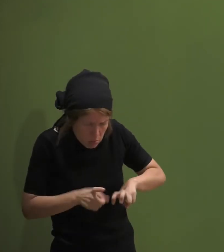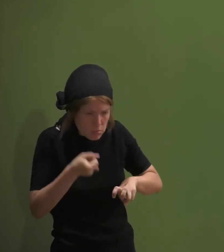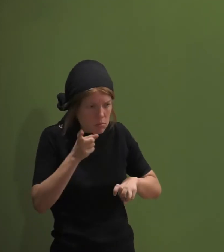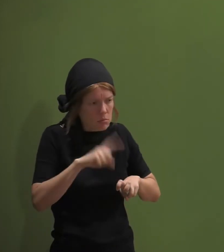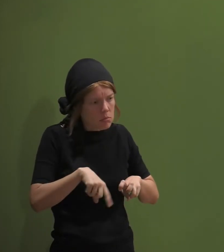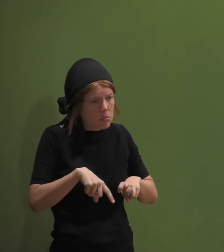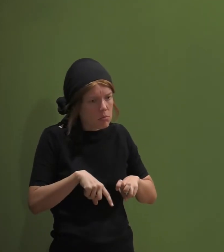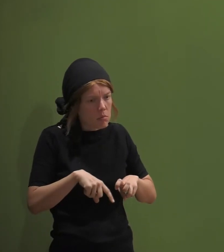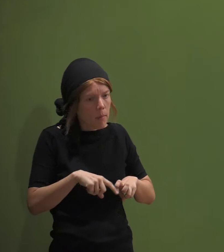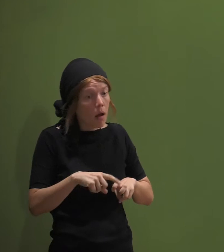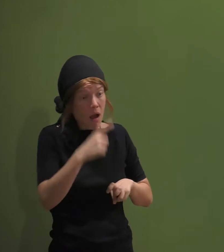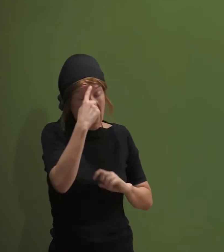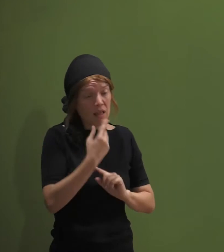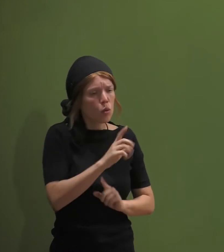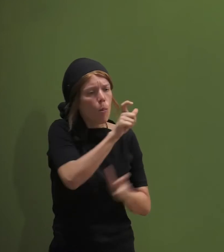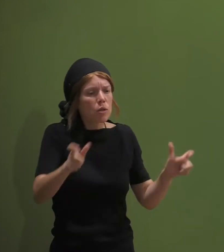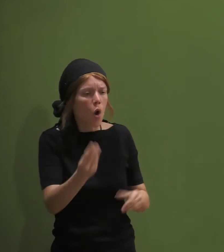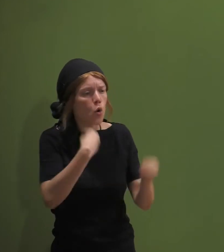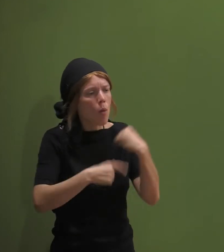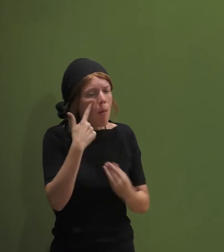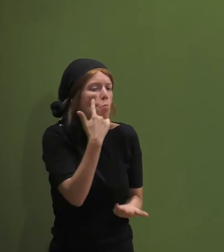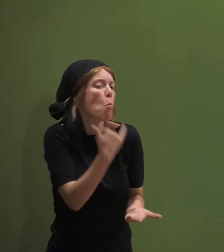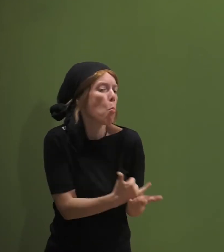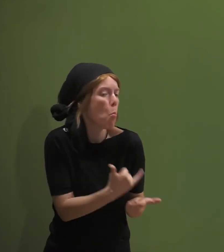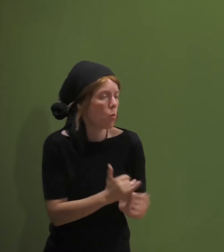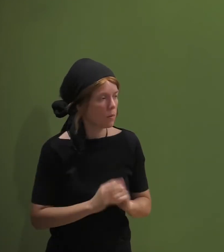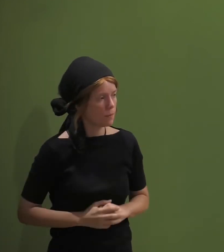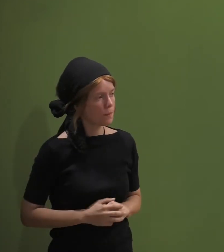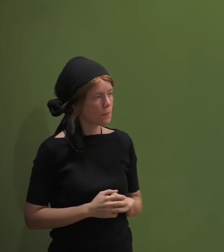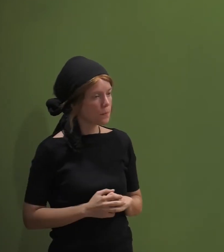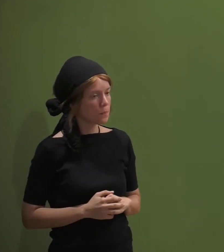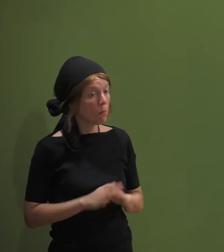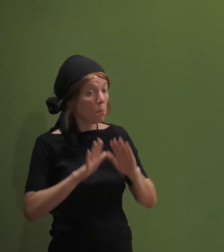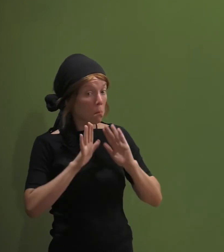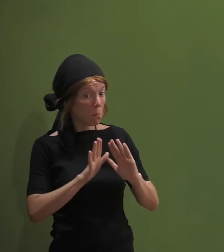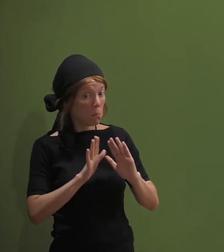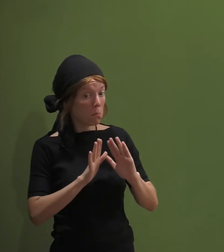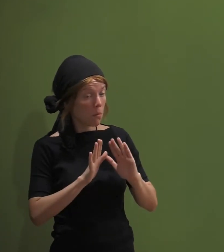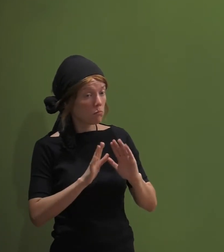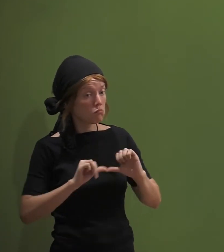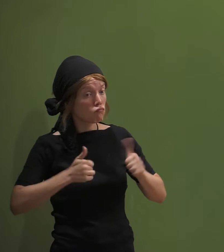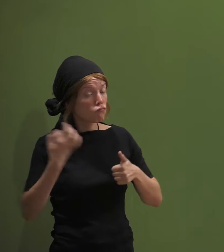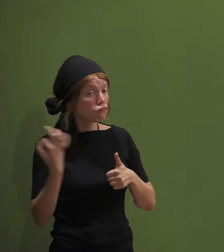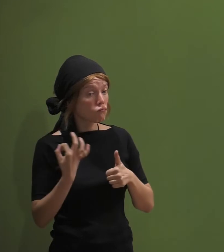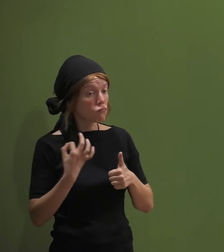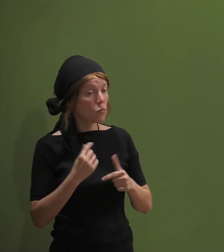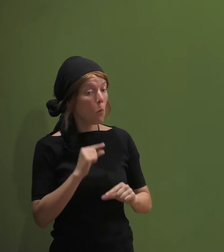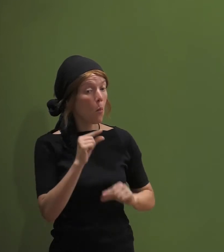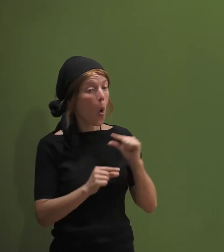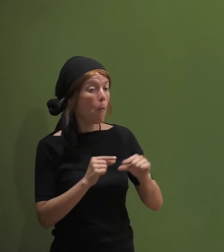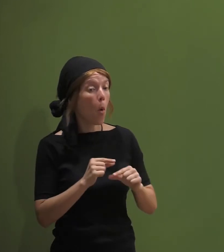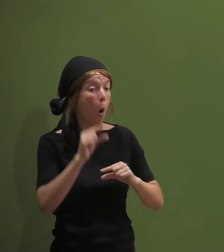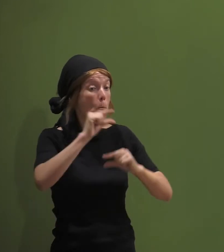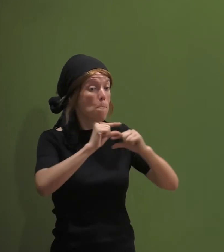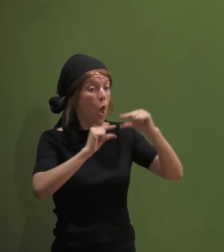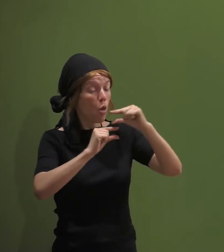la percepción y actitudes de los consumidores hacia este potencial alimento. No obstante, podemos comenzar introduciendo esta fuente de proteínas en